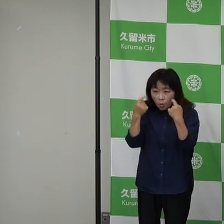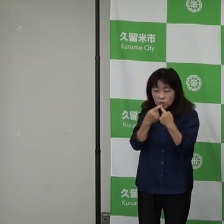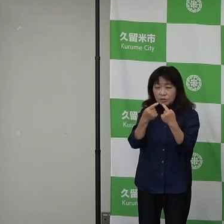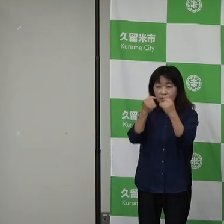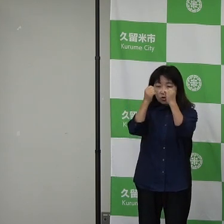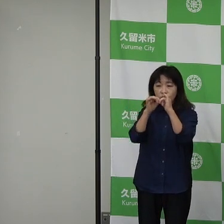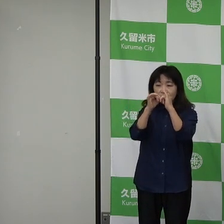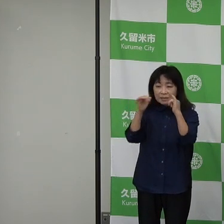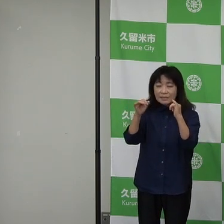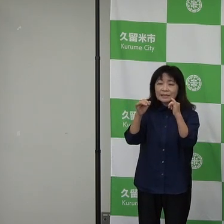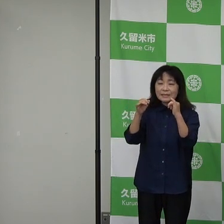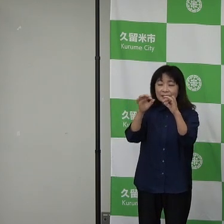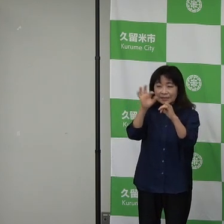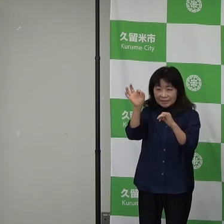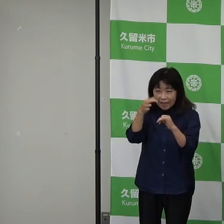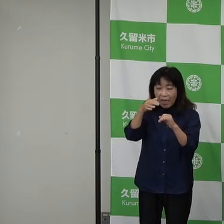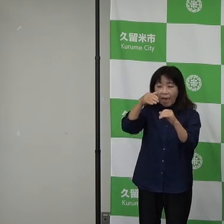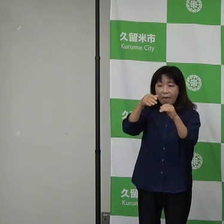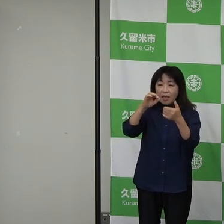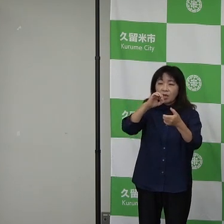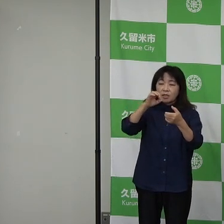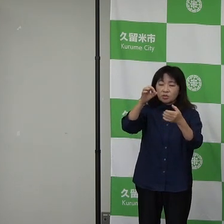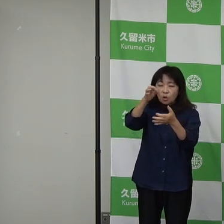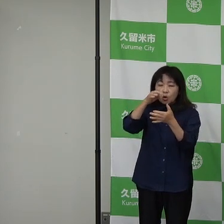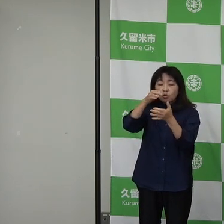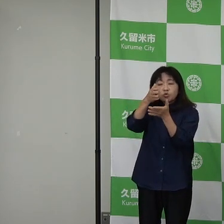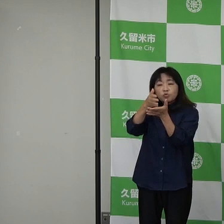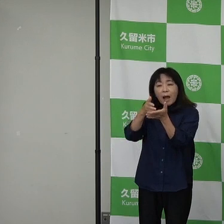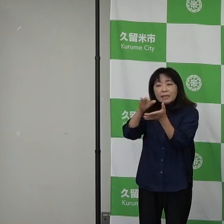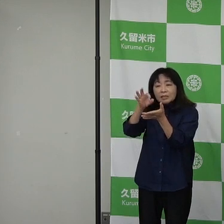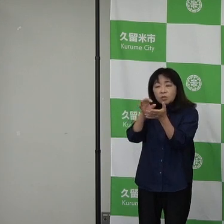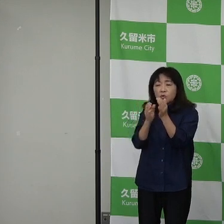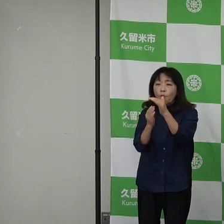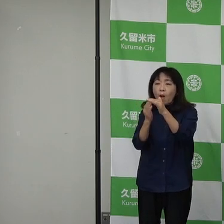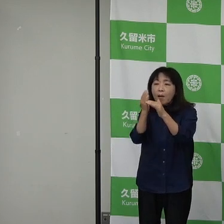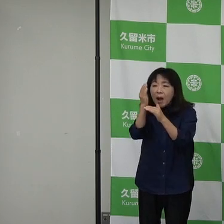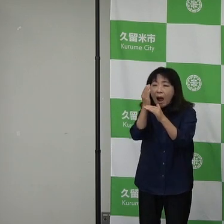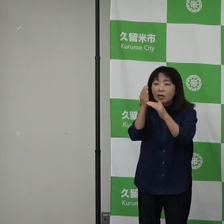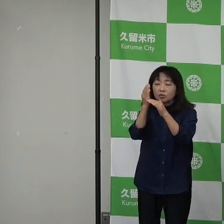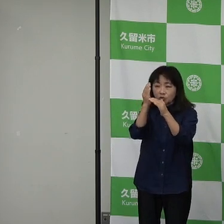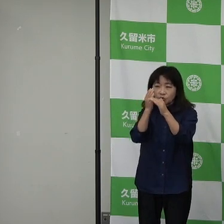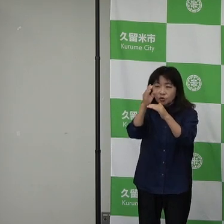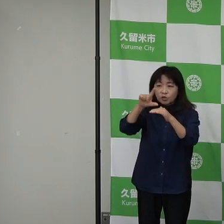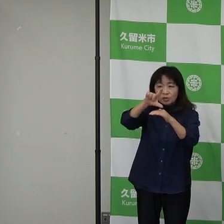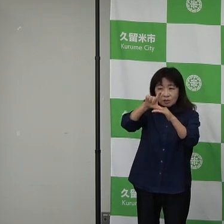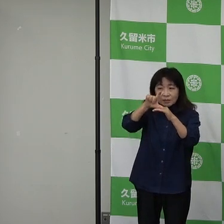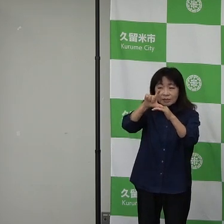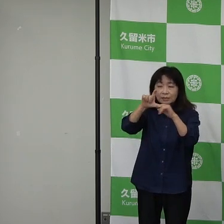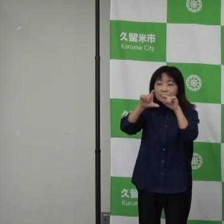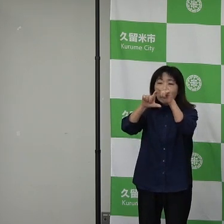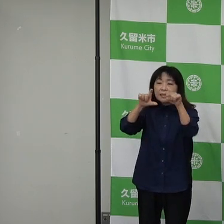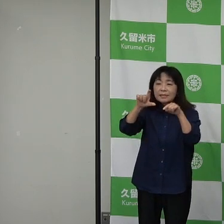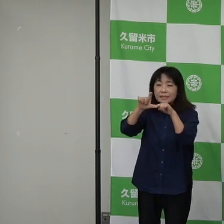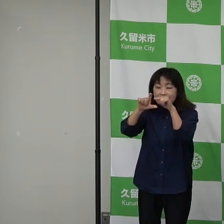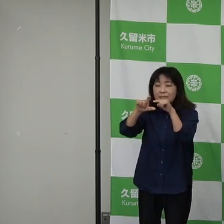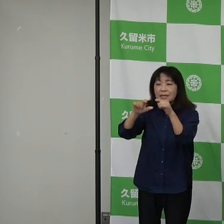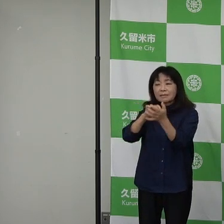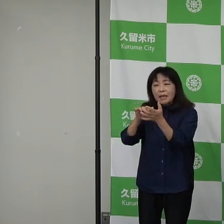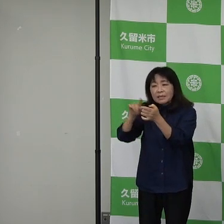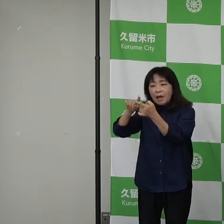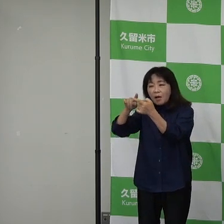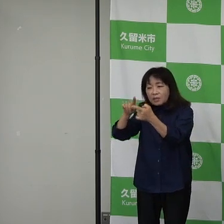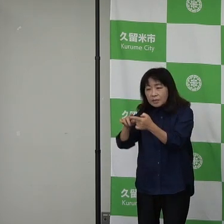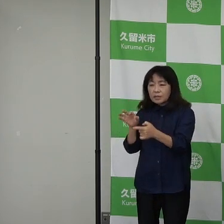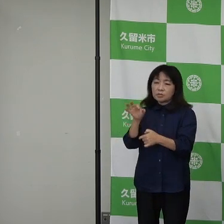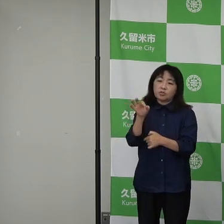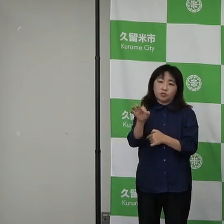税所得割額を上回る方に上回る額を1万円単位で切り上げて